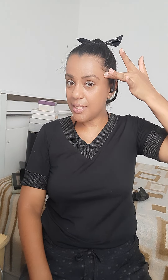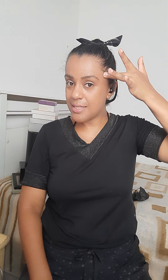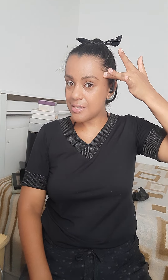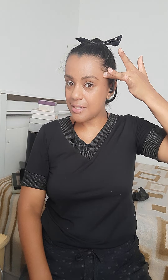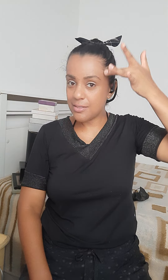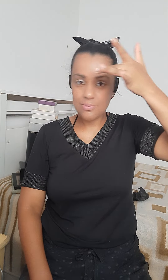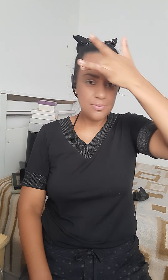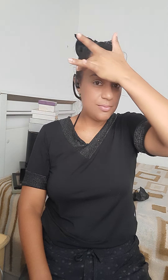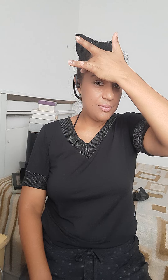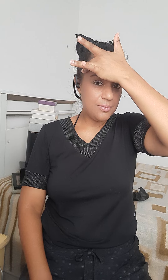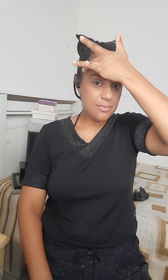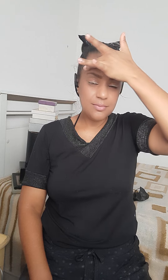testa.